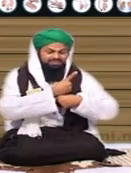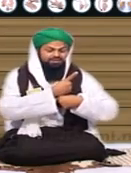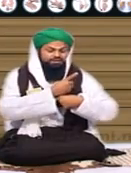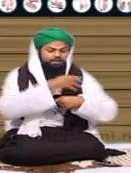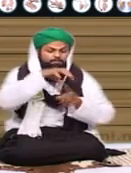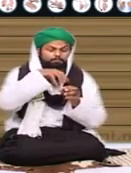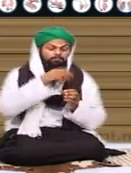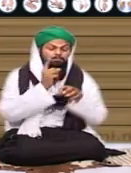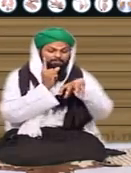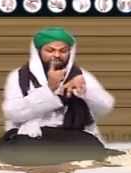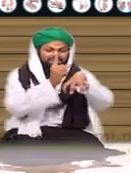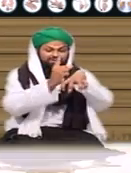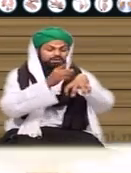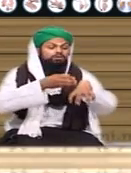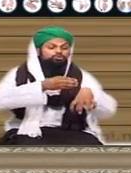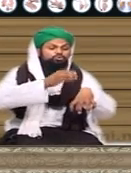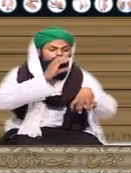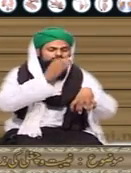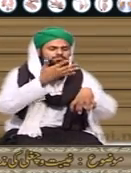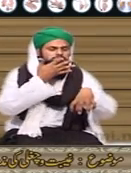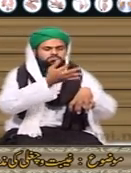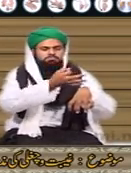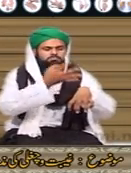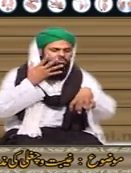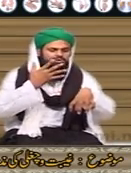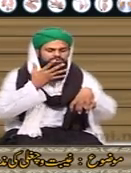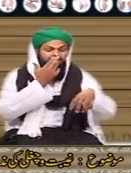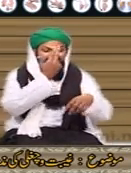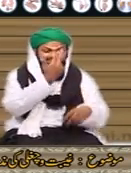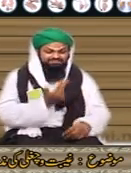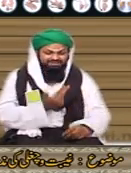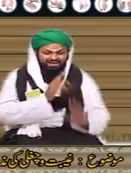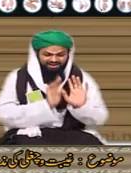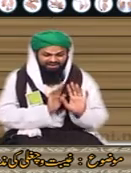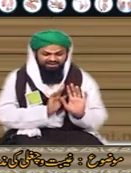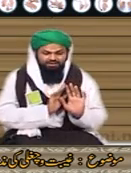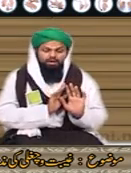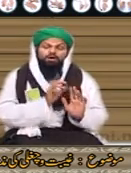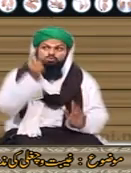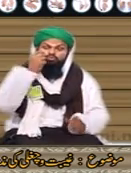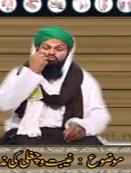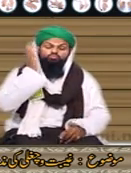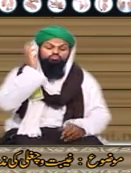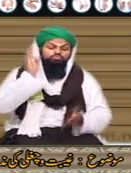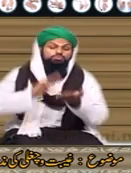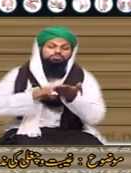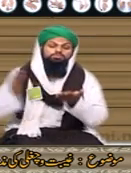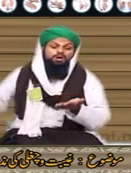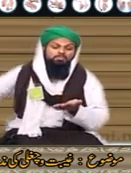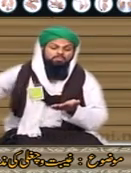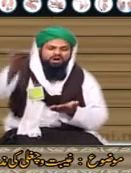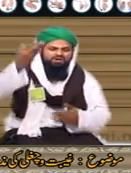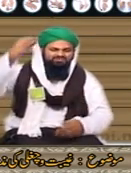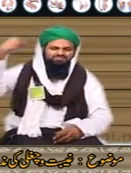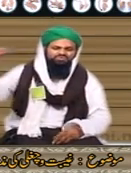کی باتیں یہاں آپ کو ملتی ہیں, سوز ملتا ہے, گداز ملتا ہے, تو آپ دوسروں کے لیے یہ باتیں کیوں پسند نہیں کرتے؟ میری سمجھ نہیں